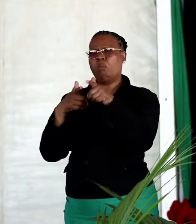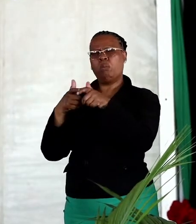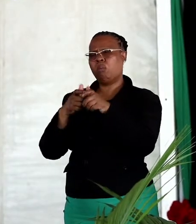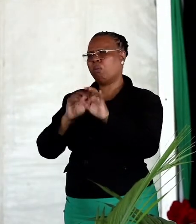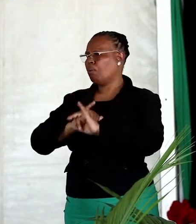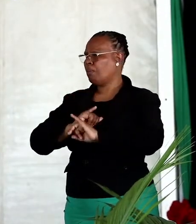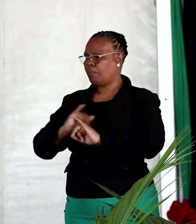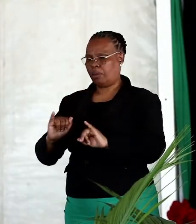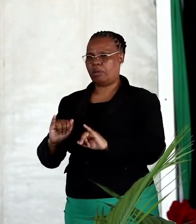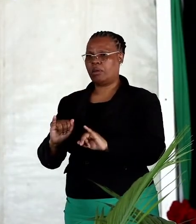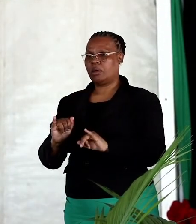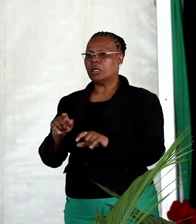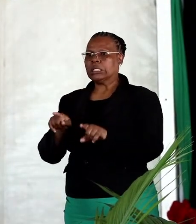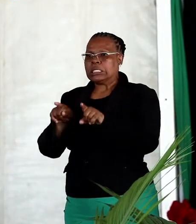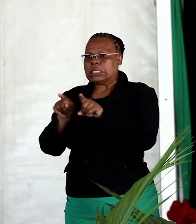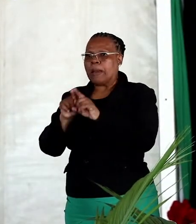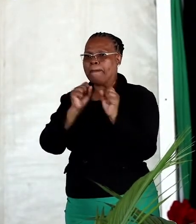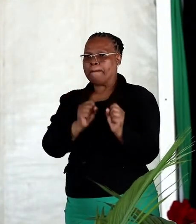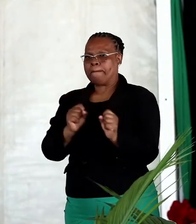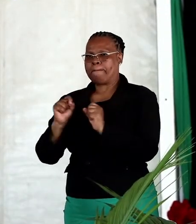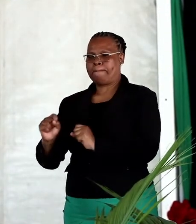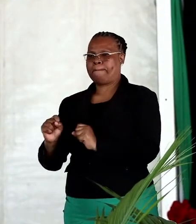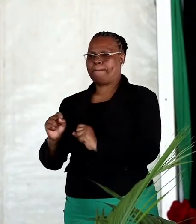Iqinisekile bani namhlanje nisebuhlungu.